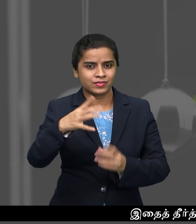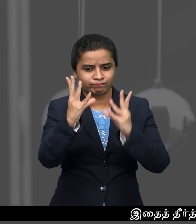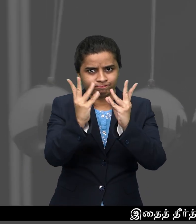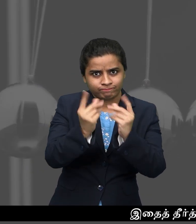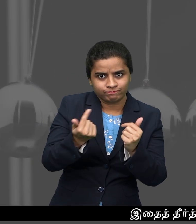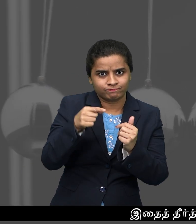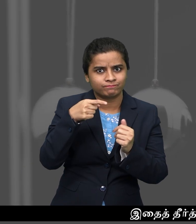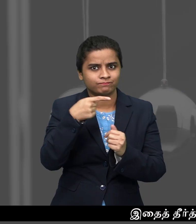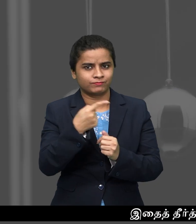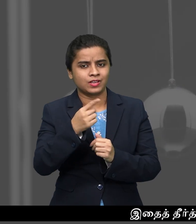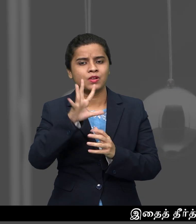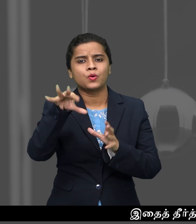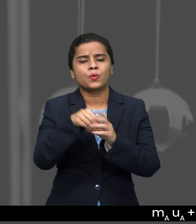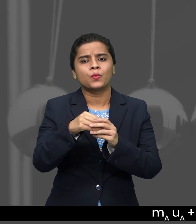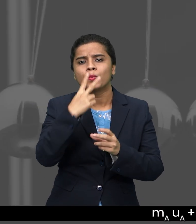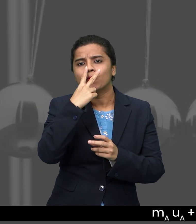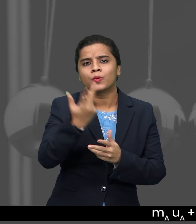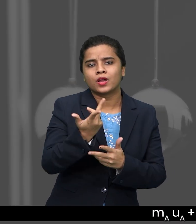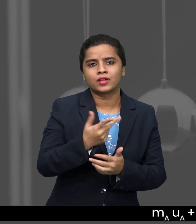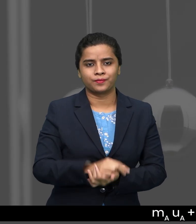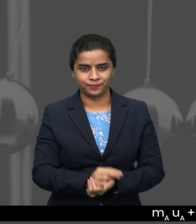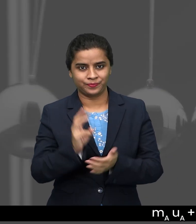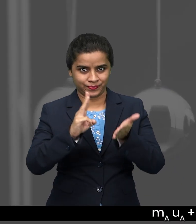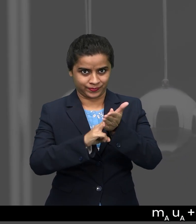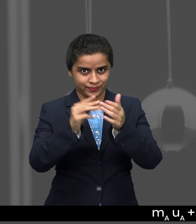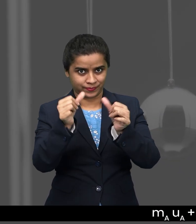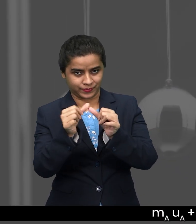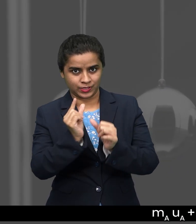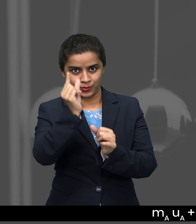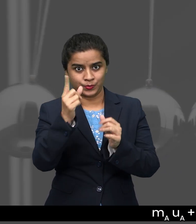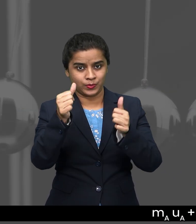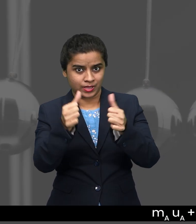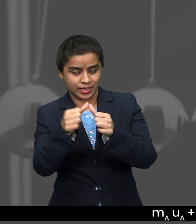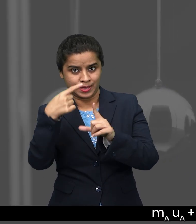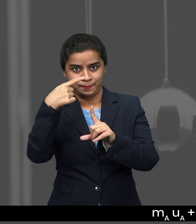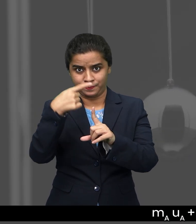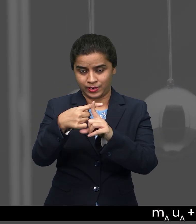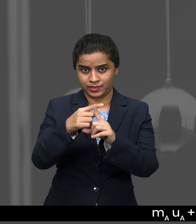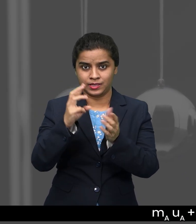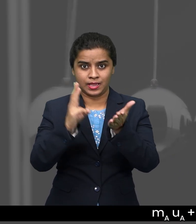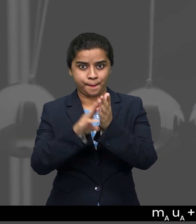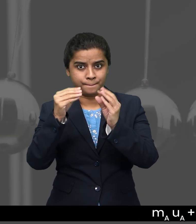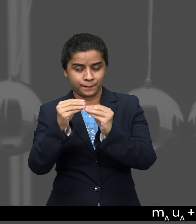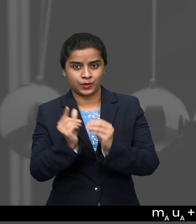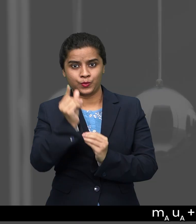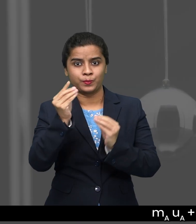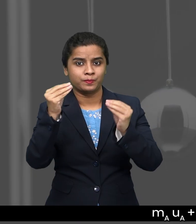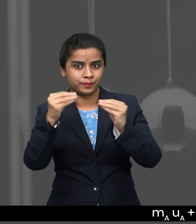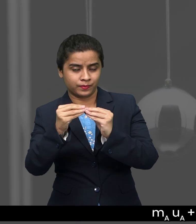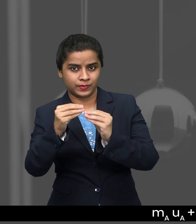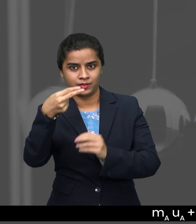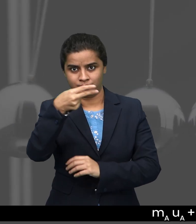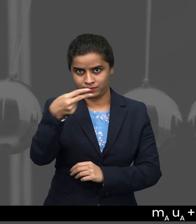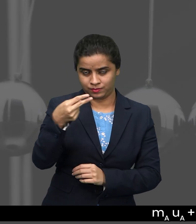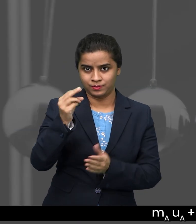இதை தீர்த்த பிறகு நாம் பெறுகிறோம் m கீழ் இலக்க a u கீழ் இலக்க a கூட்டல் m கீழ் இலக்க b m